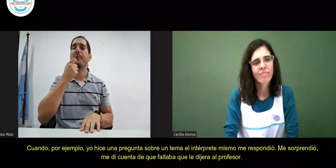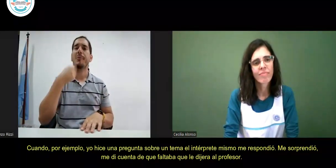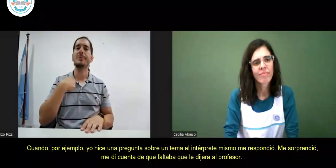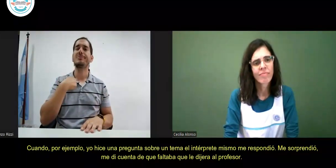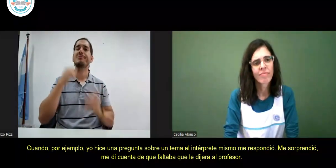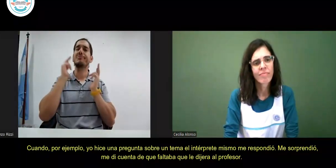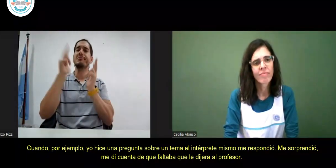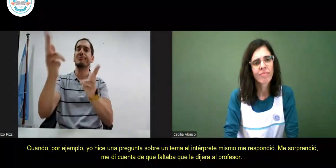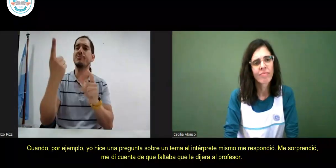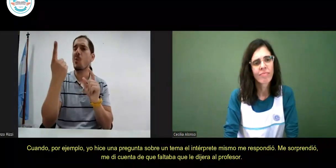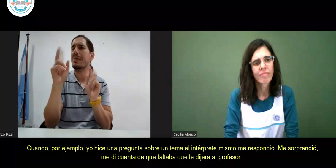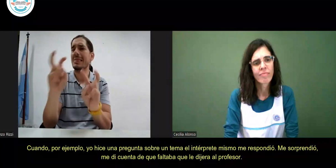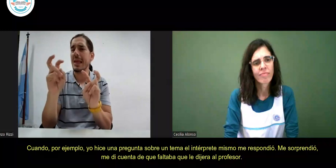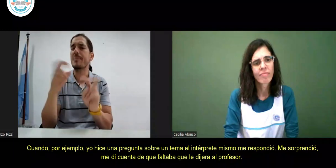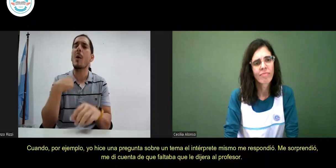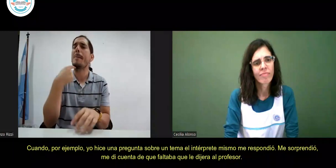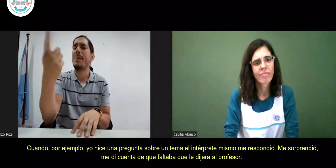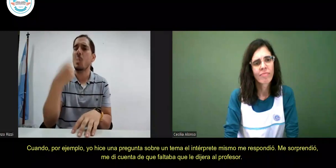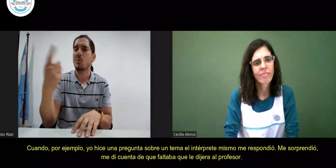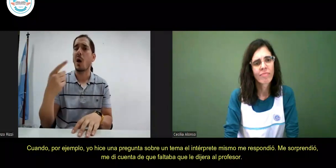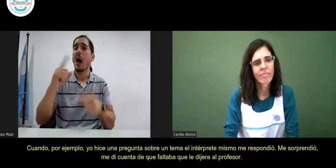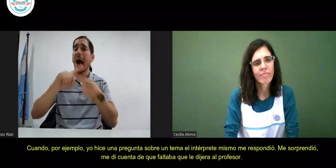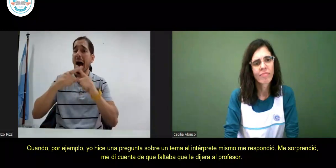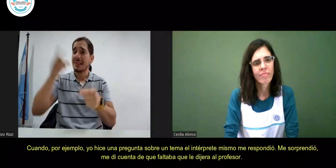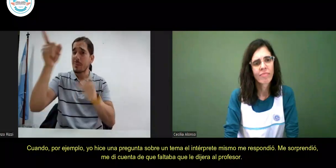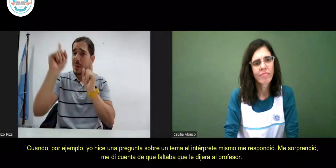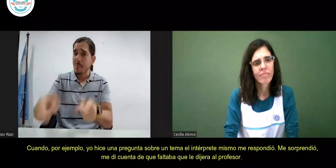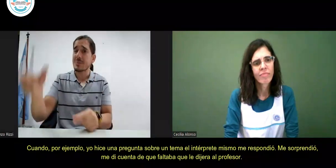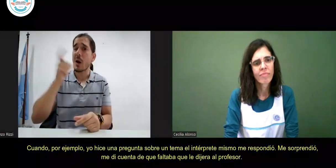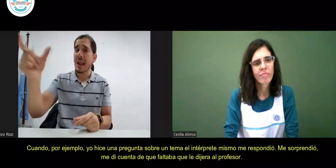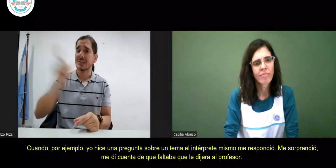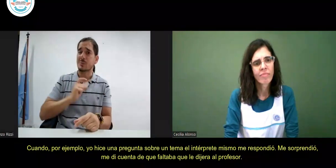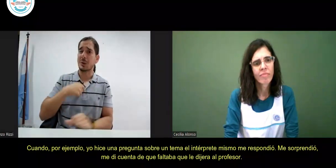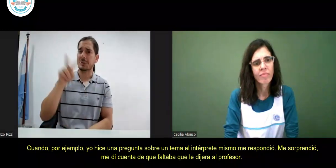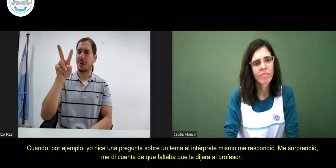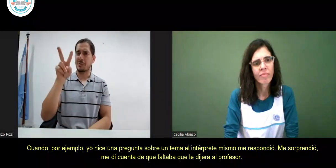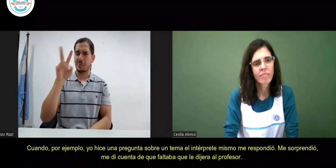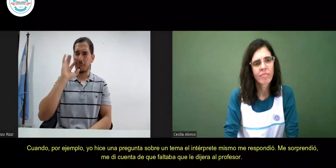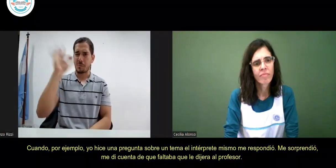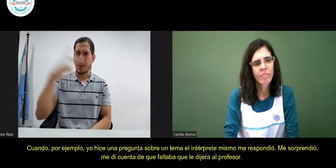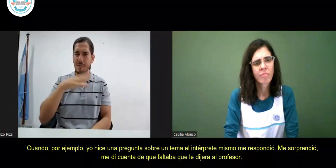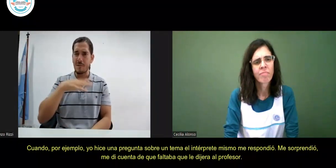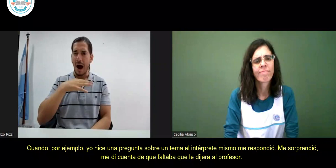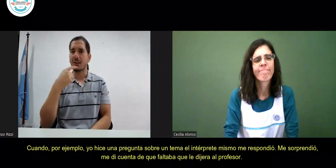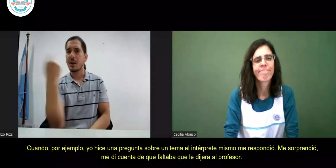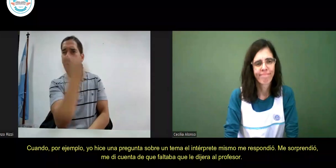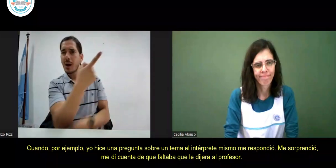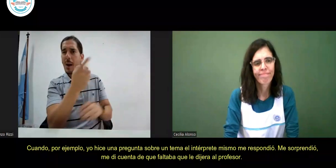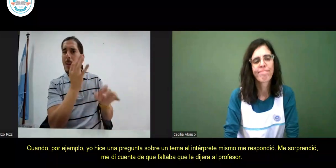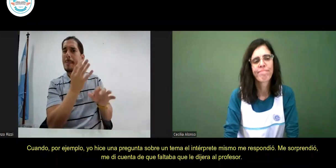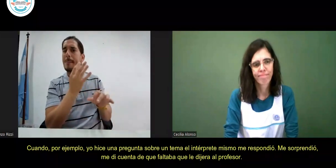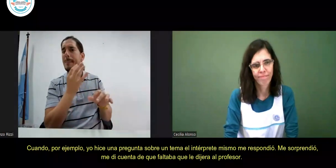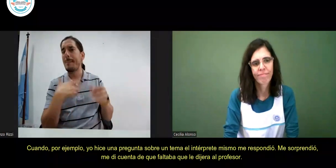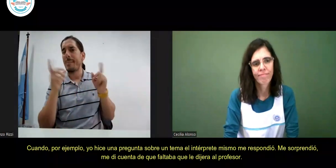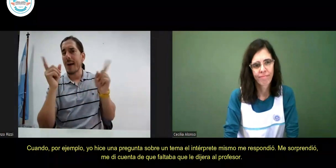Cuando, por ejemplo, yo hice una pregunta sobre un tema, el intérprete mismo me respondió. Me sorprendió, me